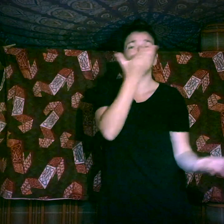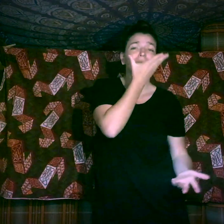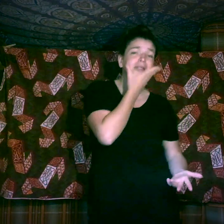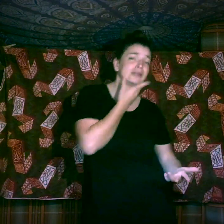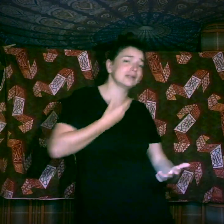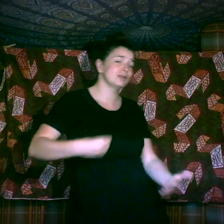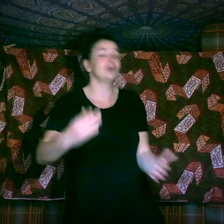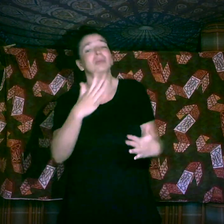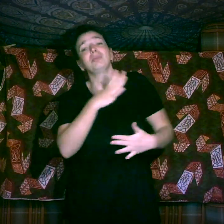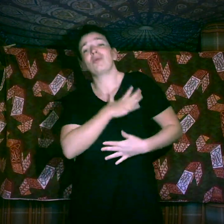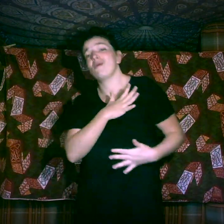rien.